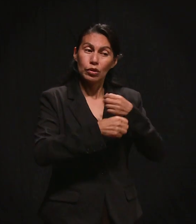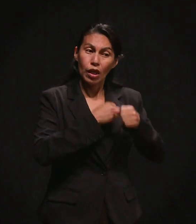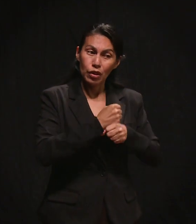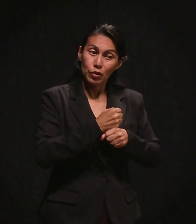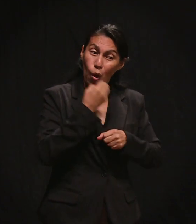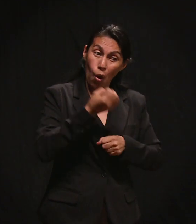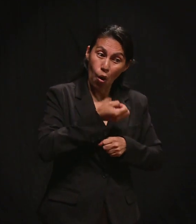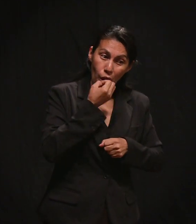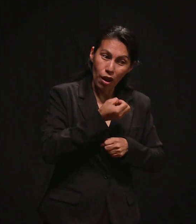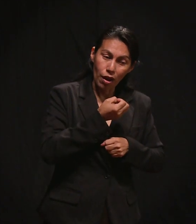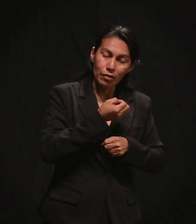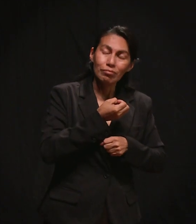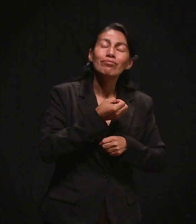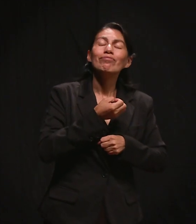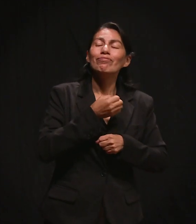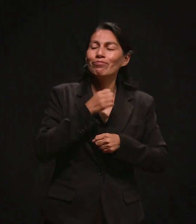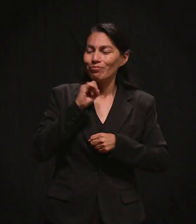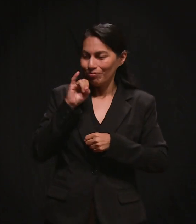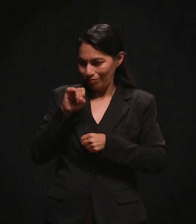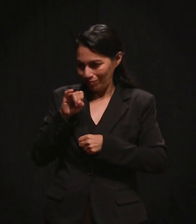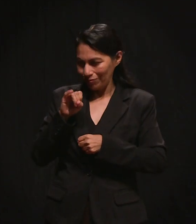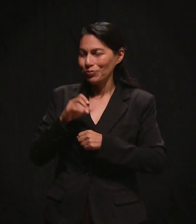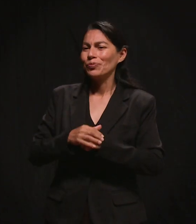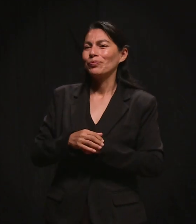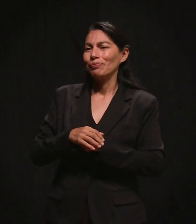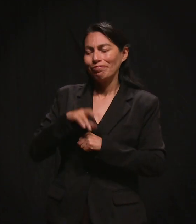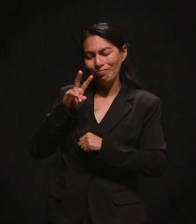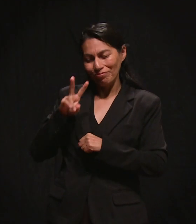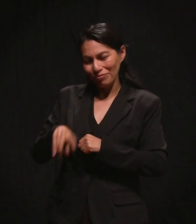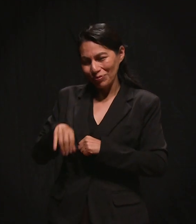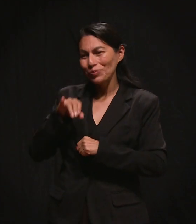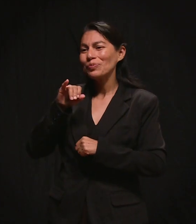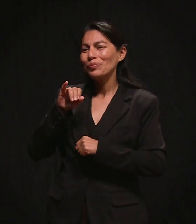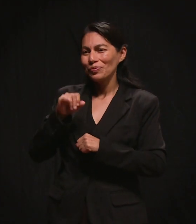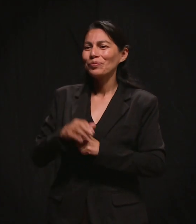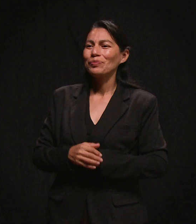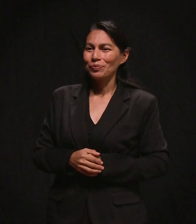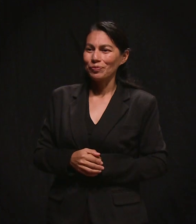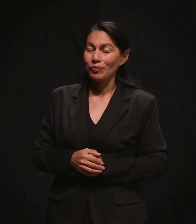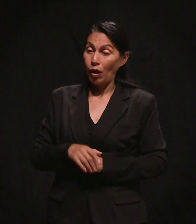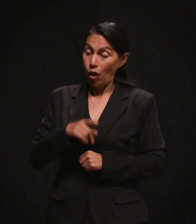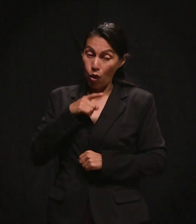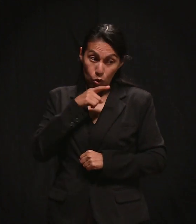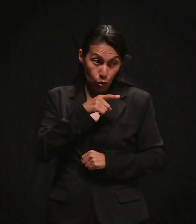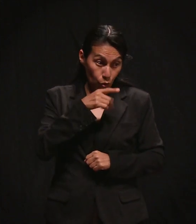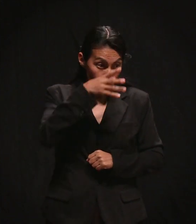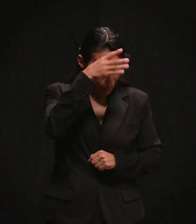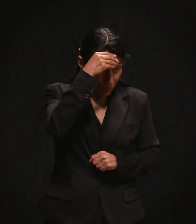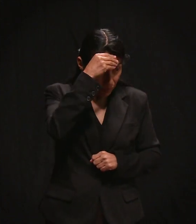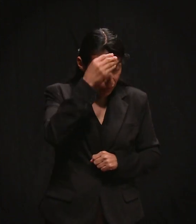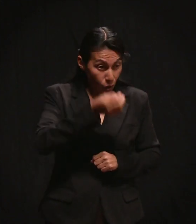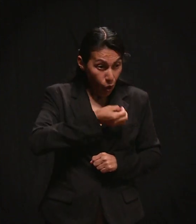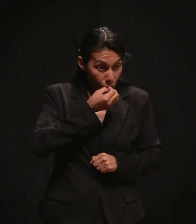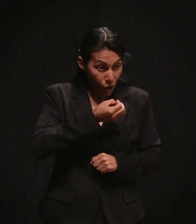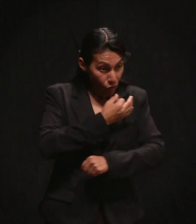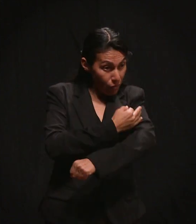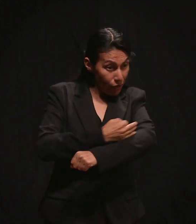Sí, definitivamente sí. ¿Aprendiste Gracias. A orar en familia? Sí, aprendí a orar